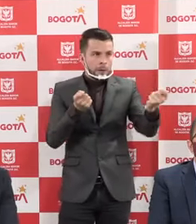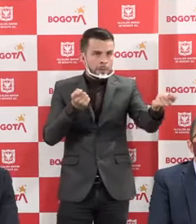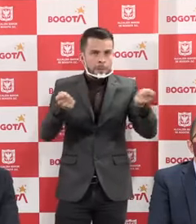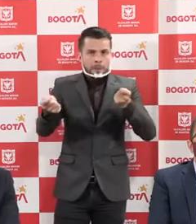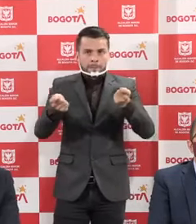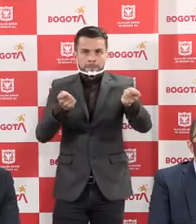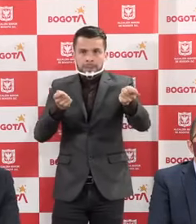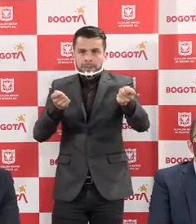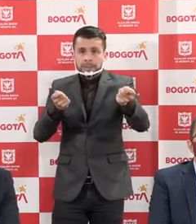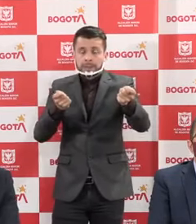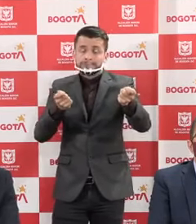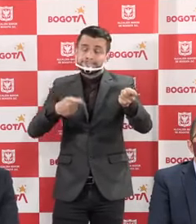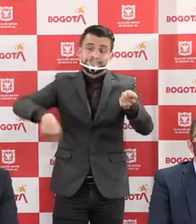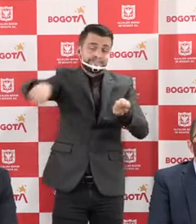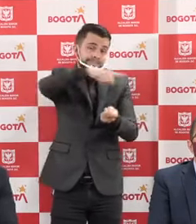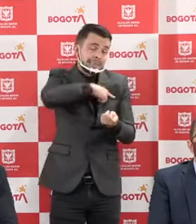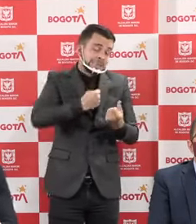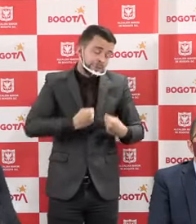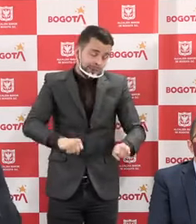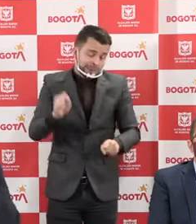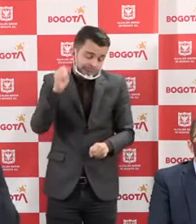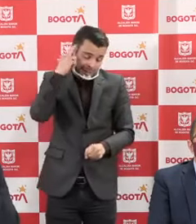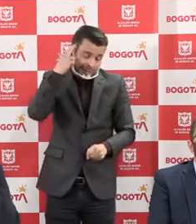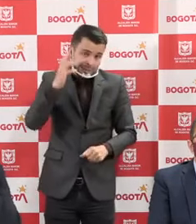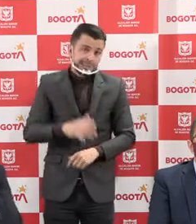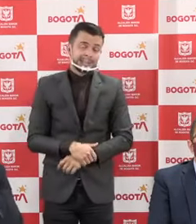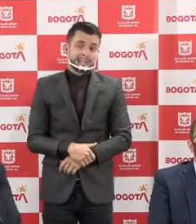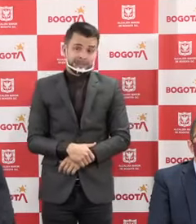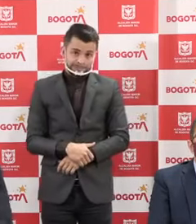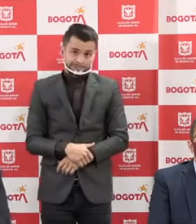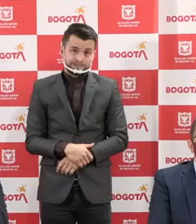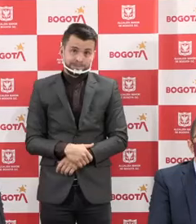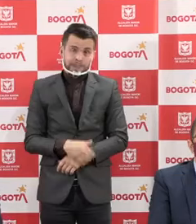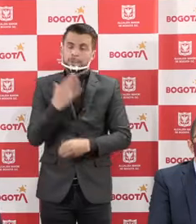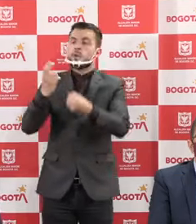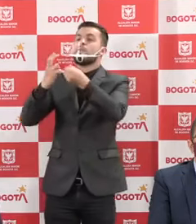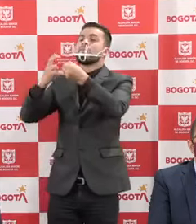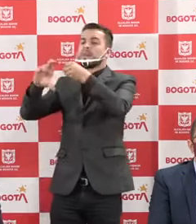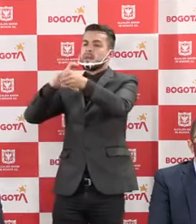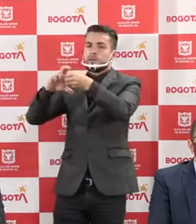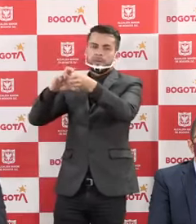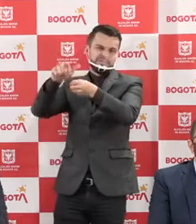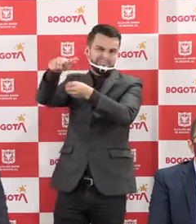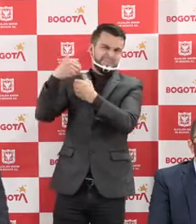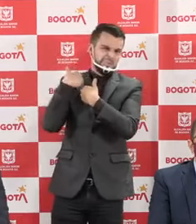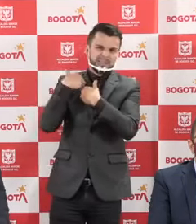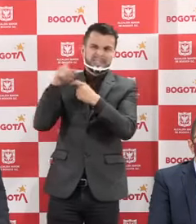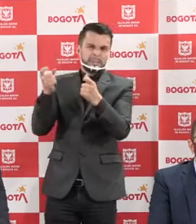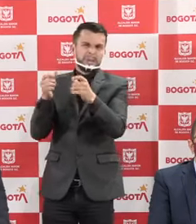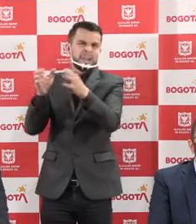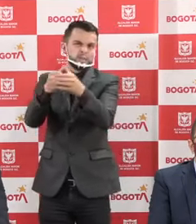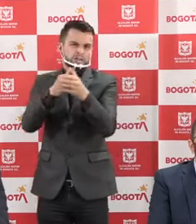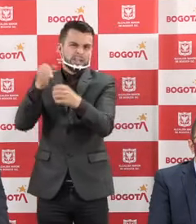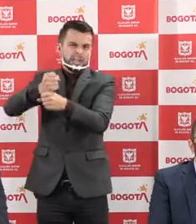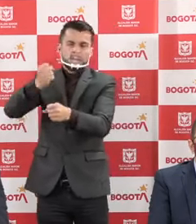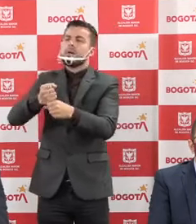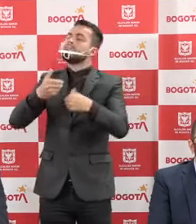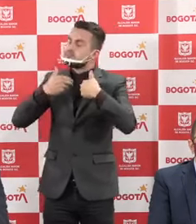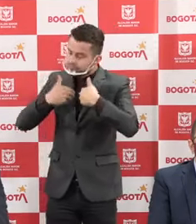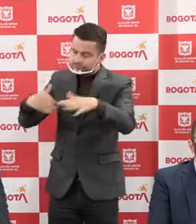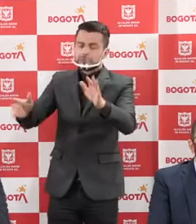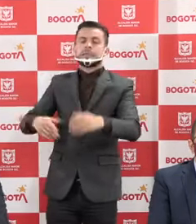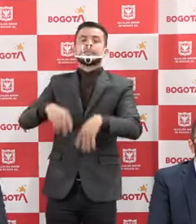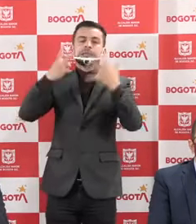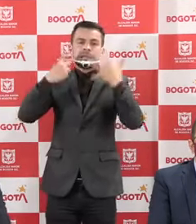todos tenemos que poner si se le brinda a fenalco siete días a la semana y a los comerciantes días de la semana